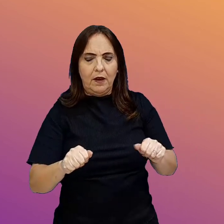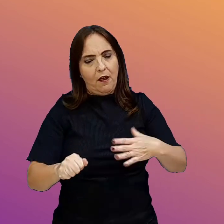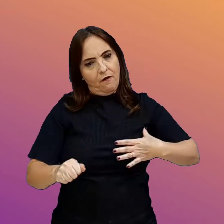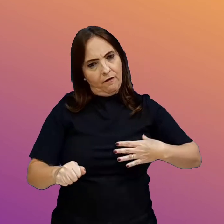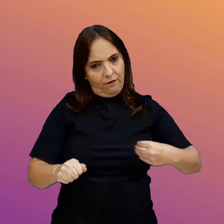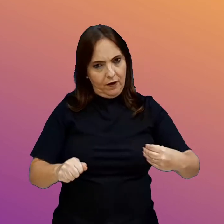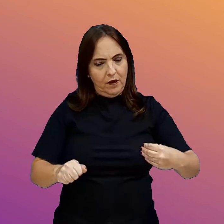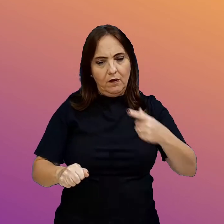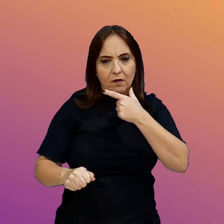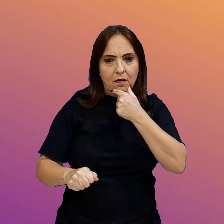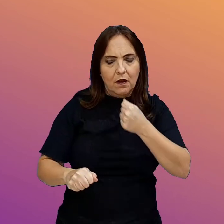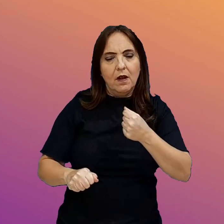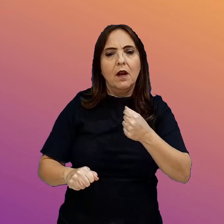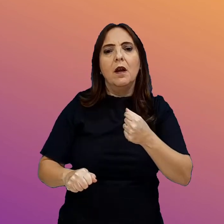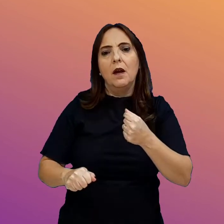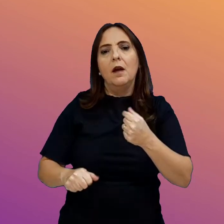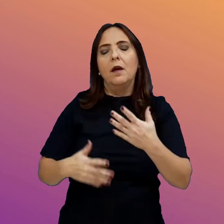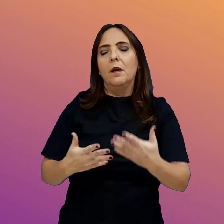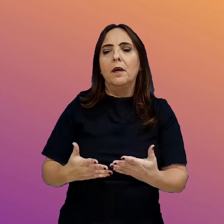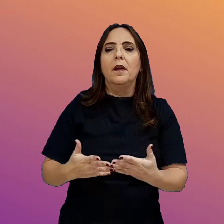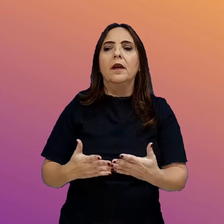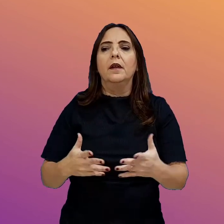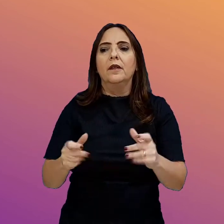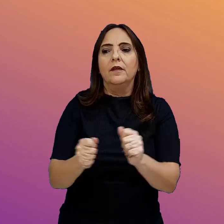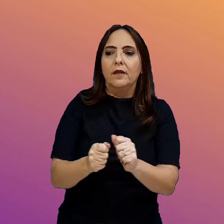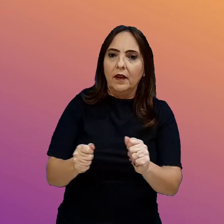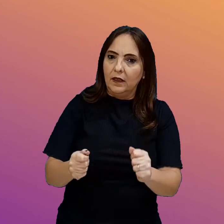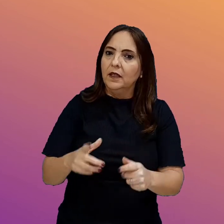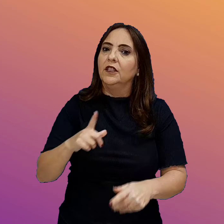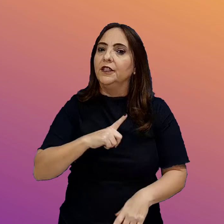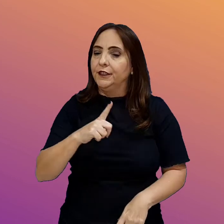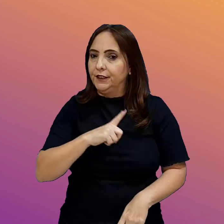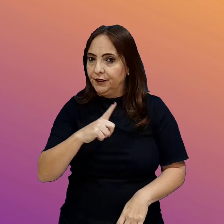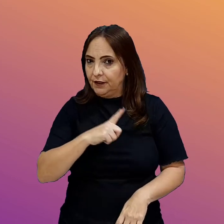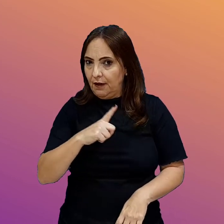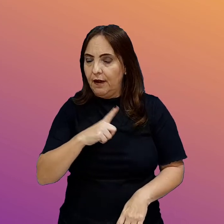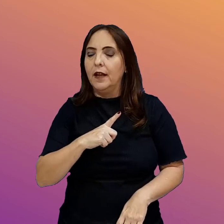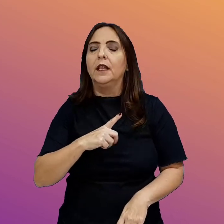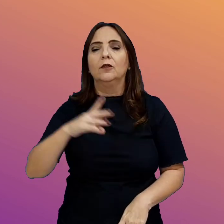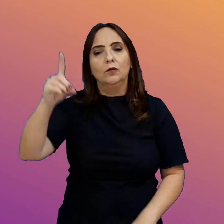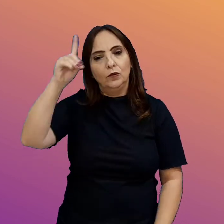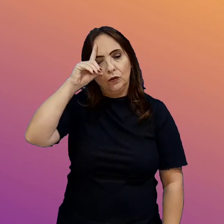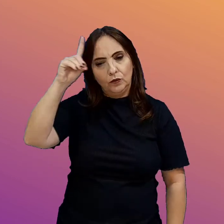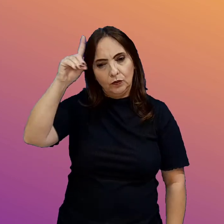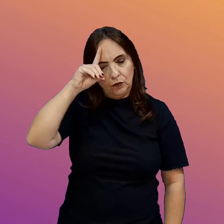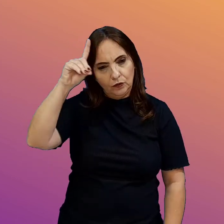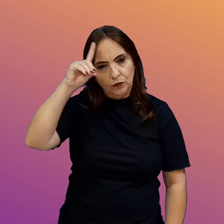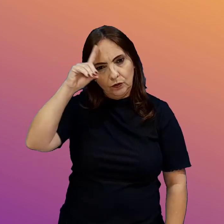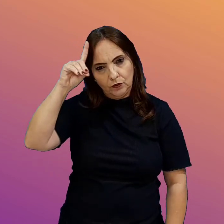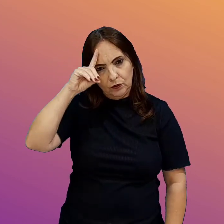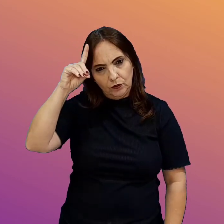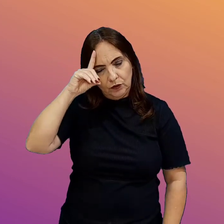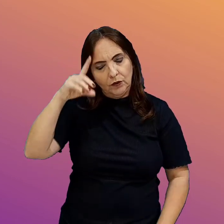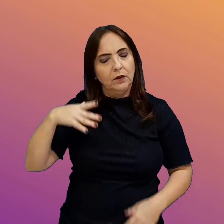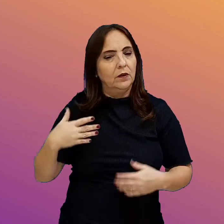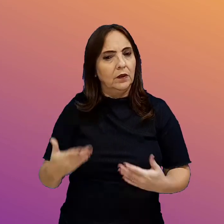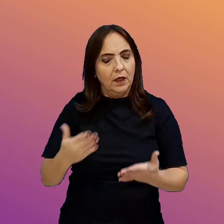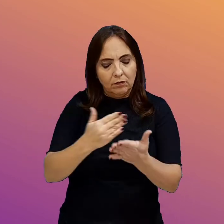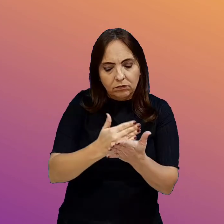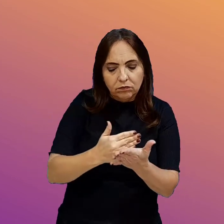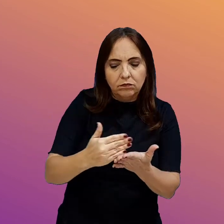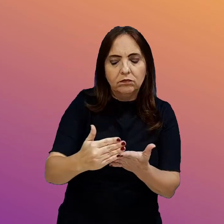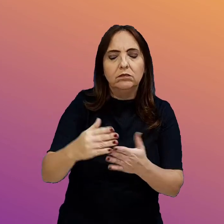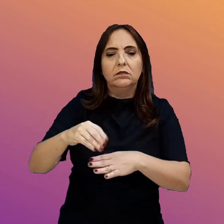fazer as tarefas deles. Então, assim, eles têm tarefas definidas diariamente. No princípio, a gente